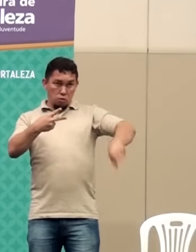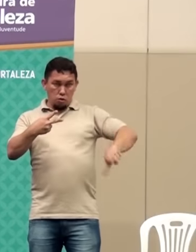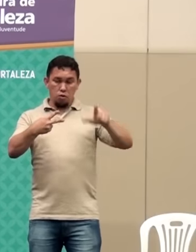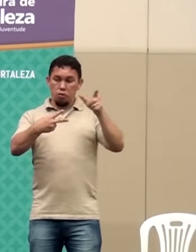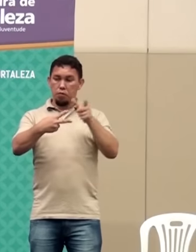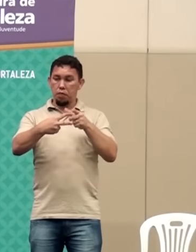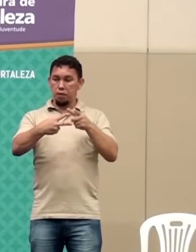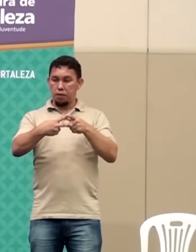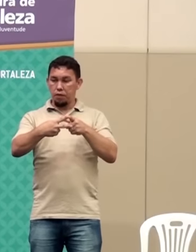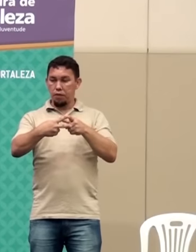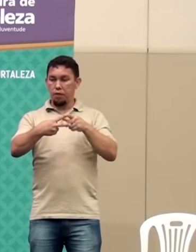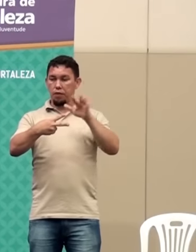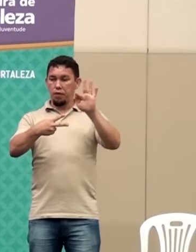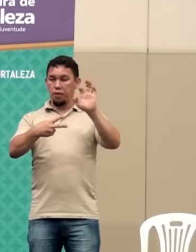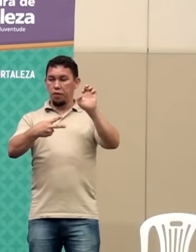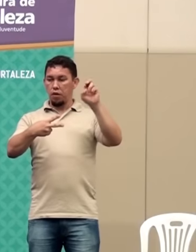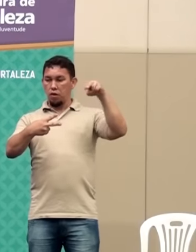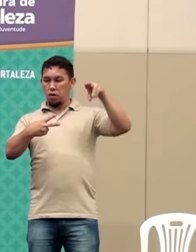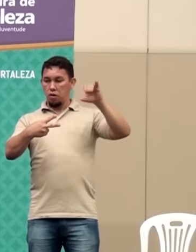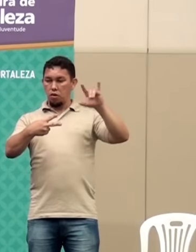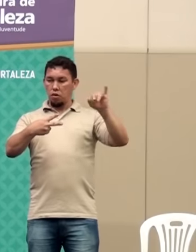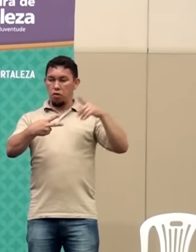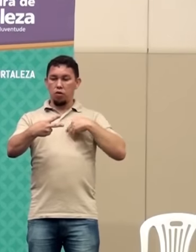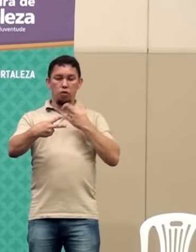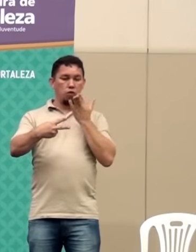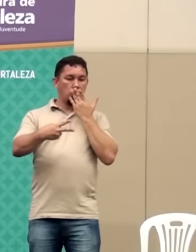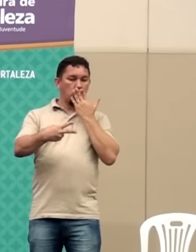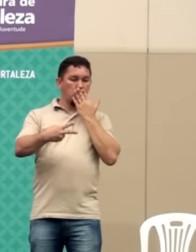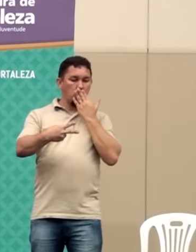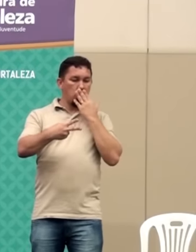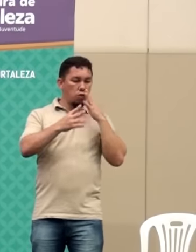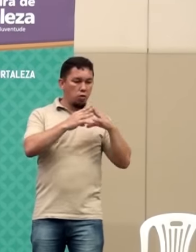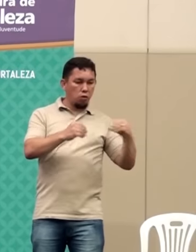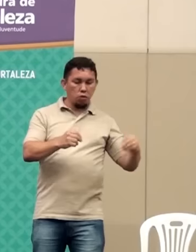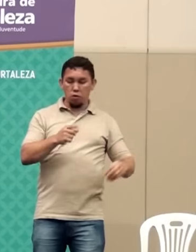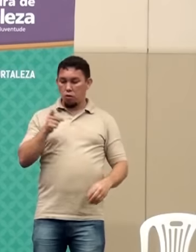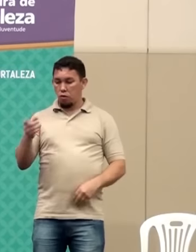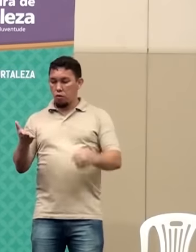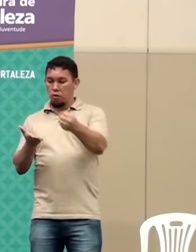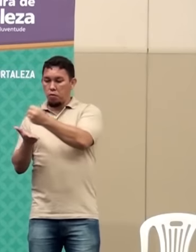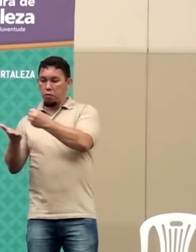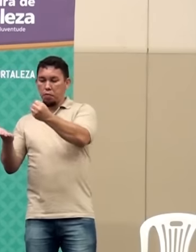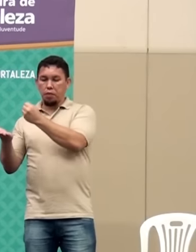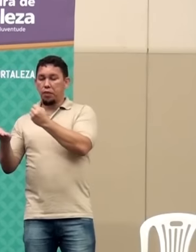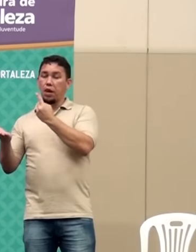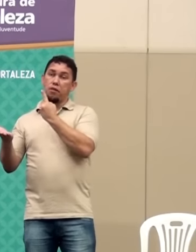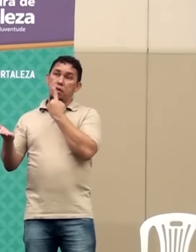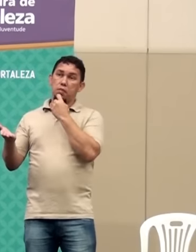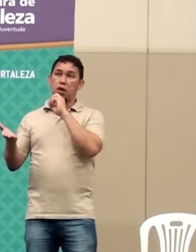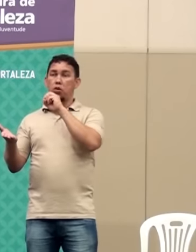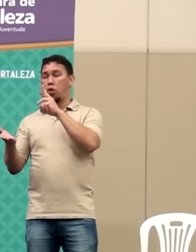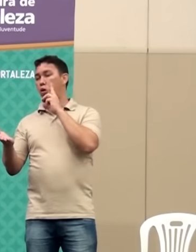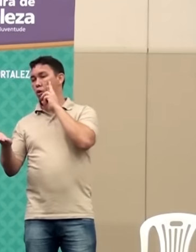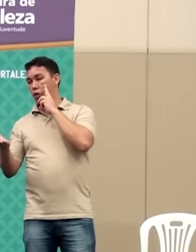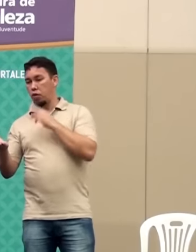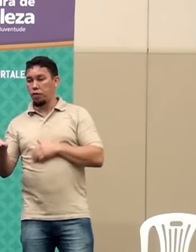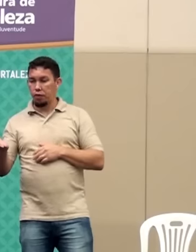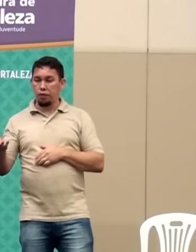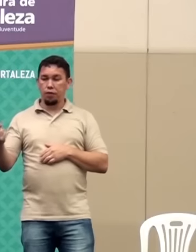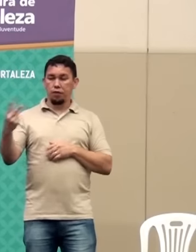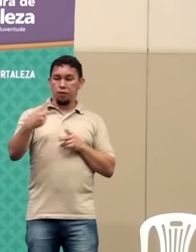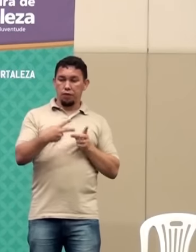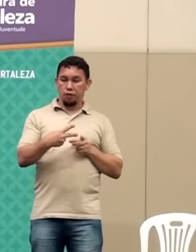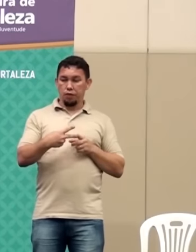dois. Fenolftaleína, meio ácido, fica incolor, em meio básico vai ficar vermelho ou rosa. Nós vamos já mostrar para as